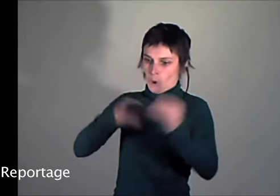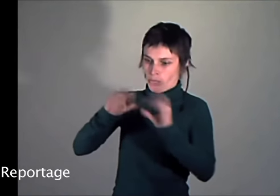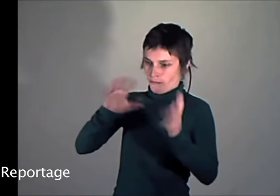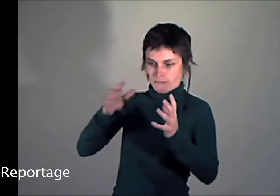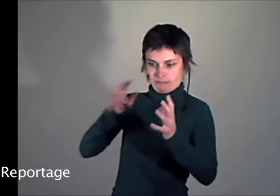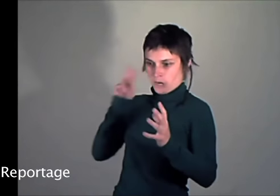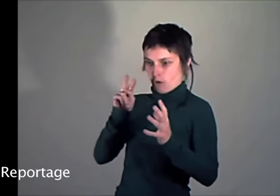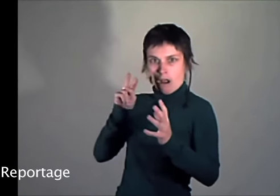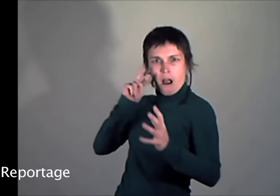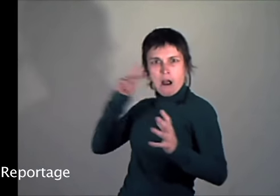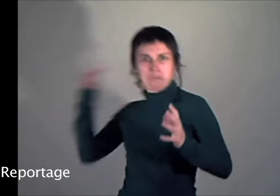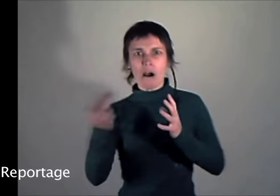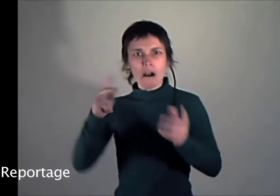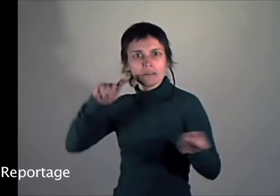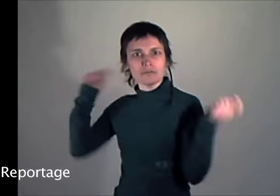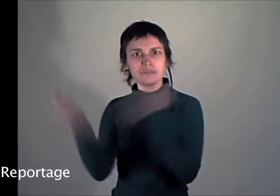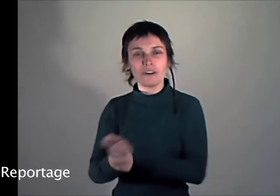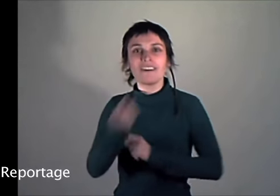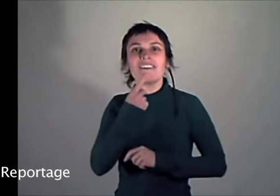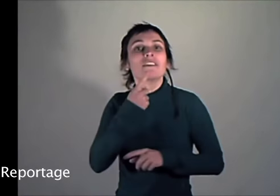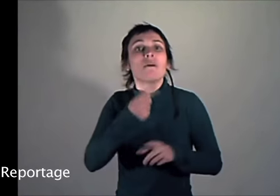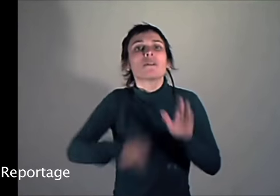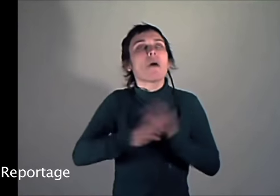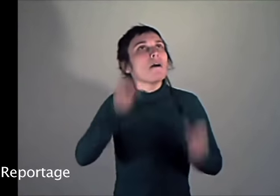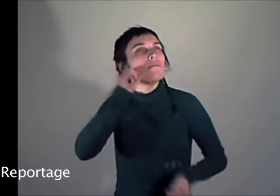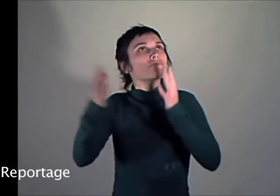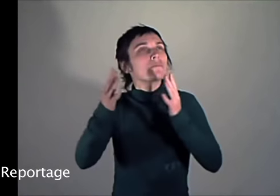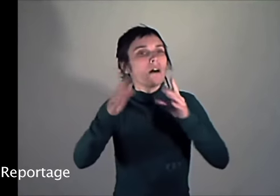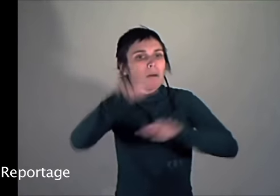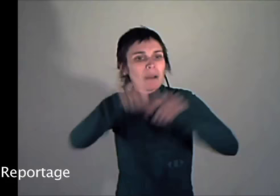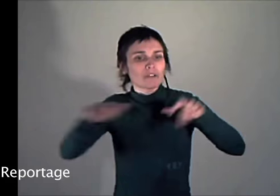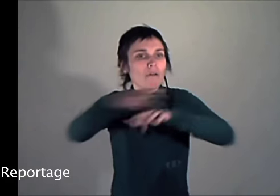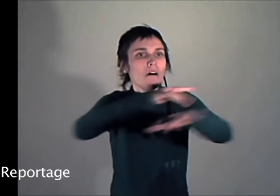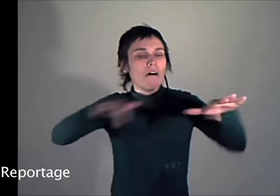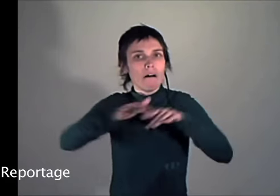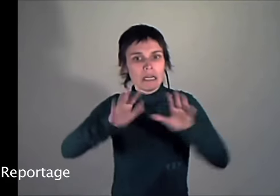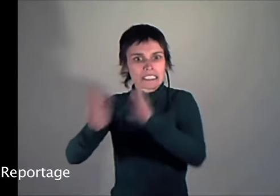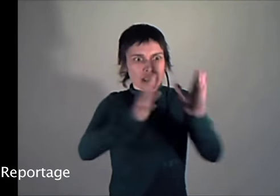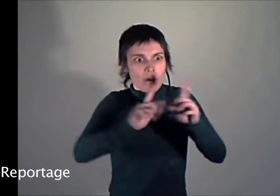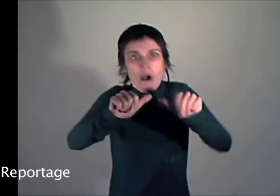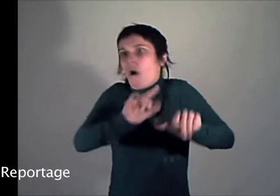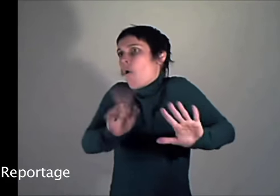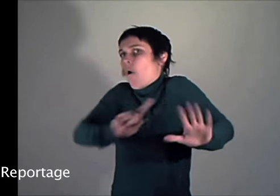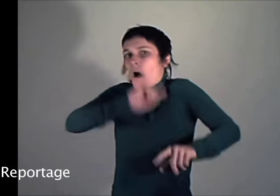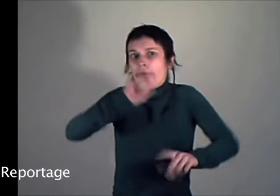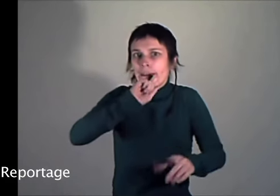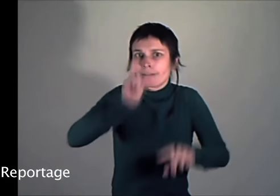nous renverse le monde entier. On se dit, tu veux pas signer en public comme ça, c'est mal poli, il faut pas le faire. Et puis finalement, en fait, on commence à se